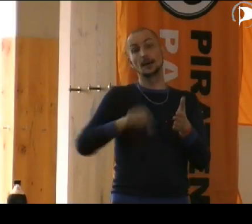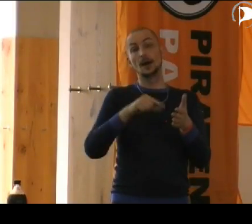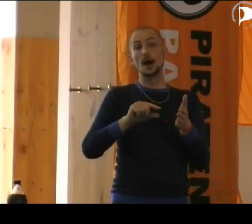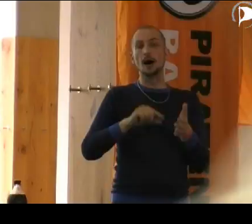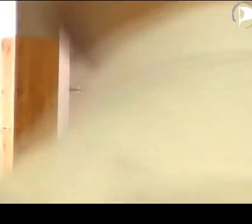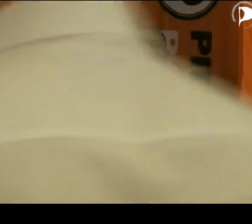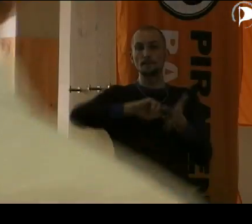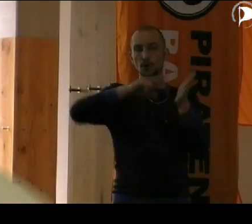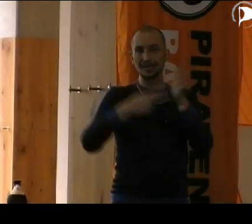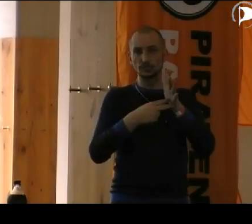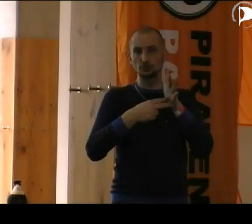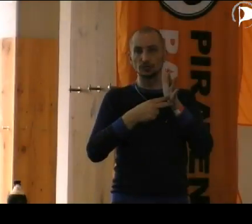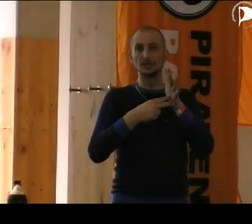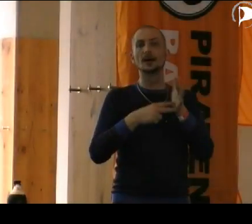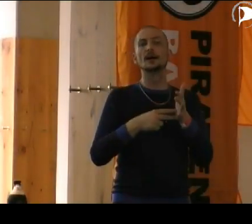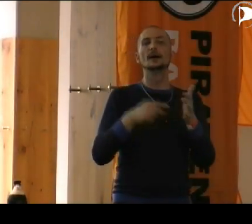jahren